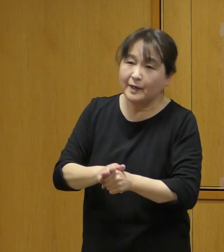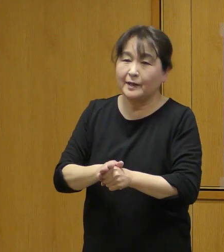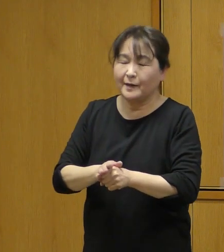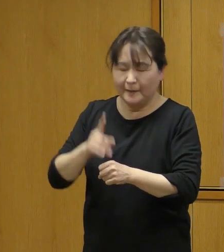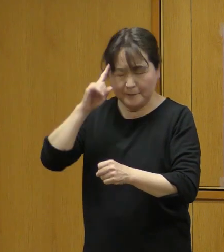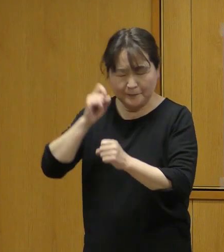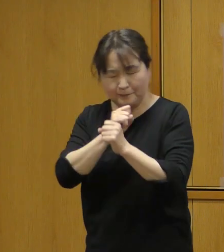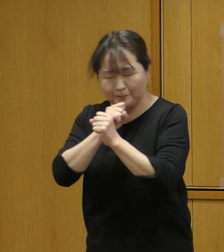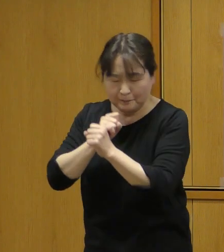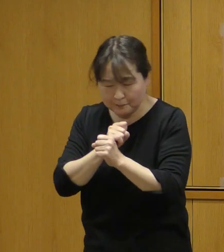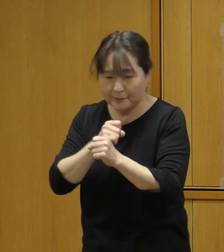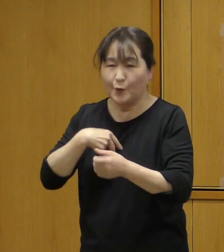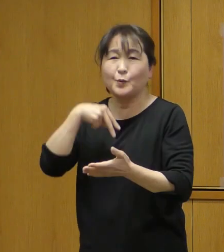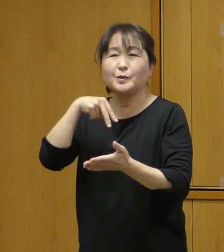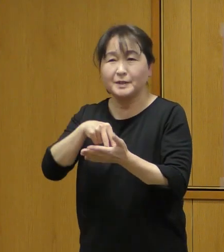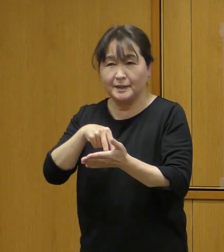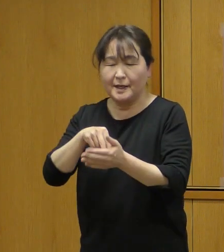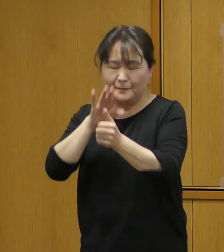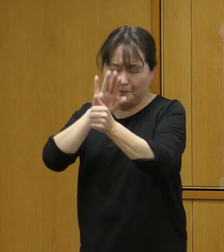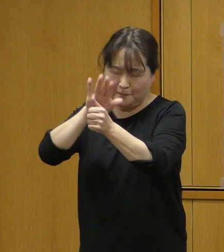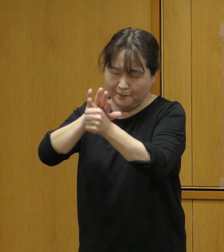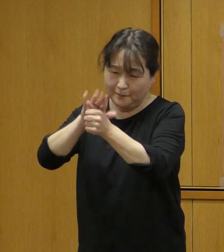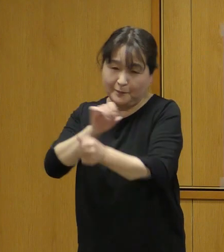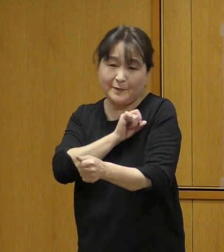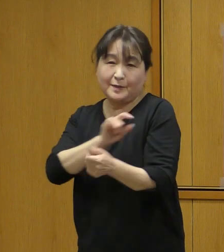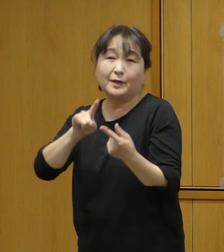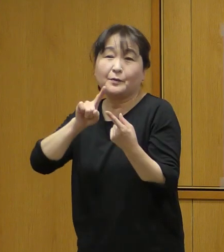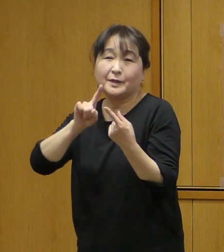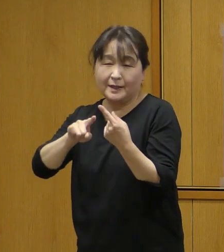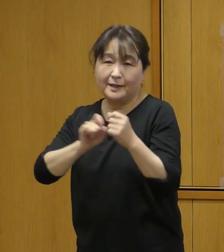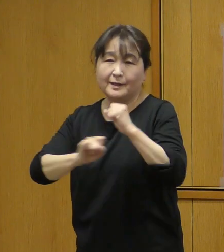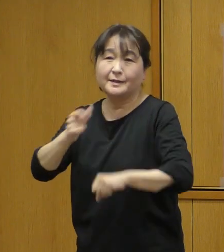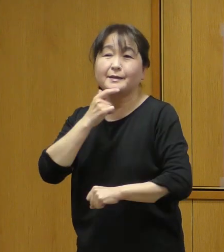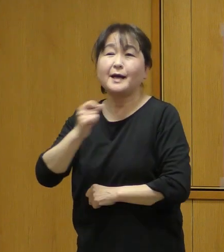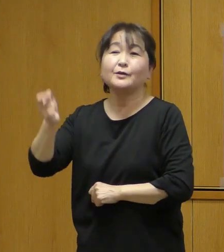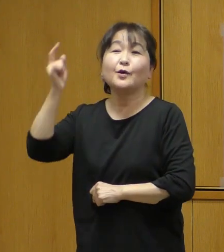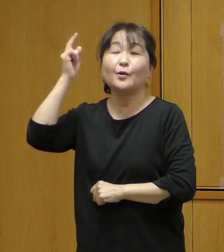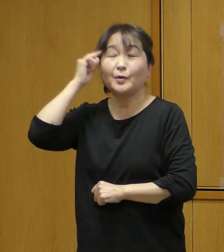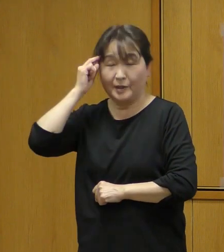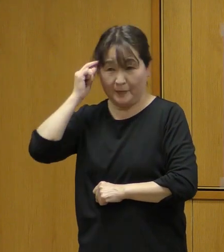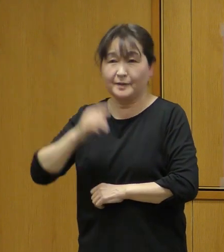支援策についても積極的に講じてまいりたいと考えております。